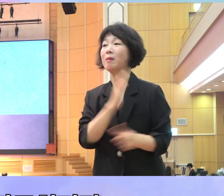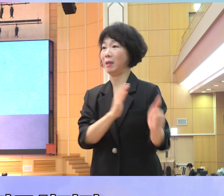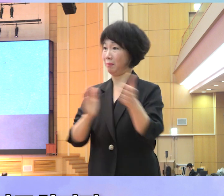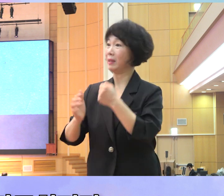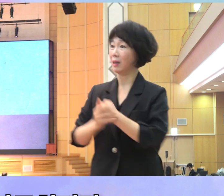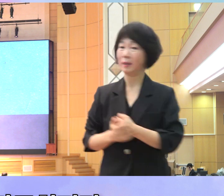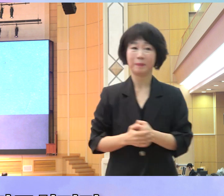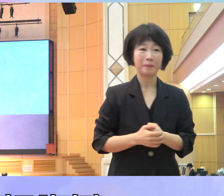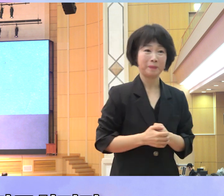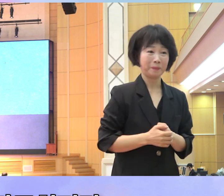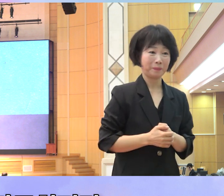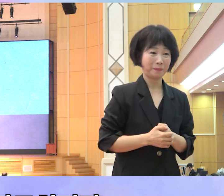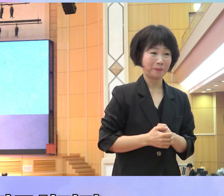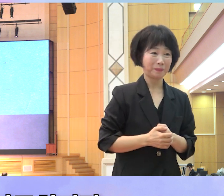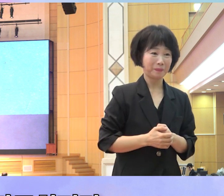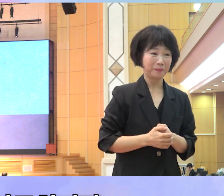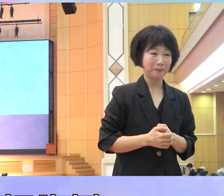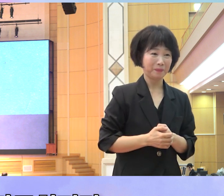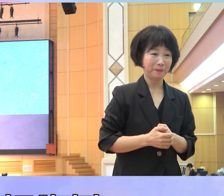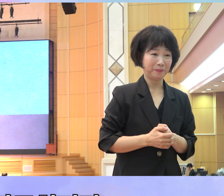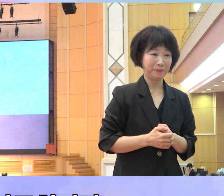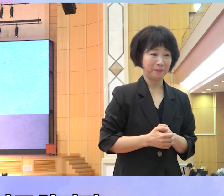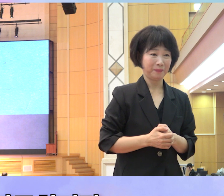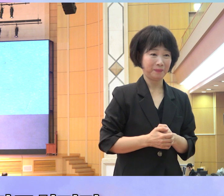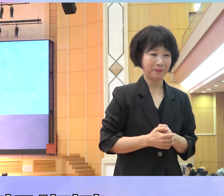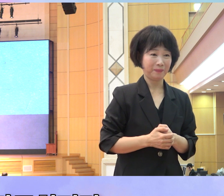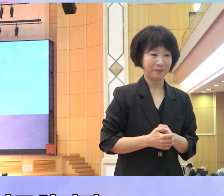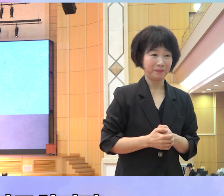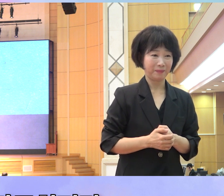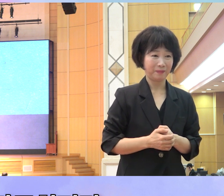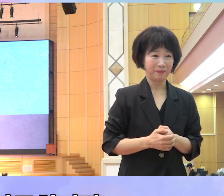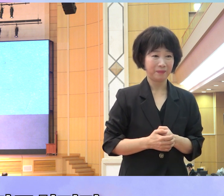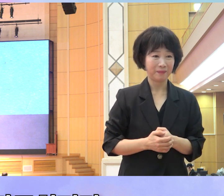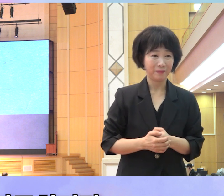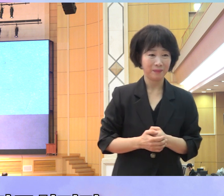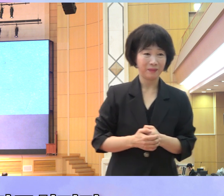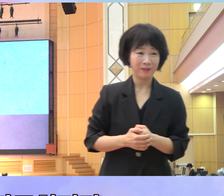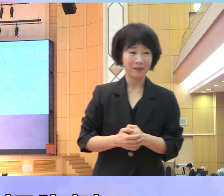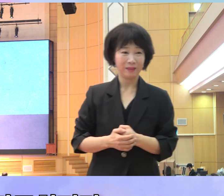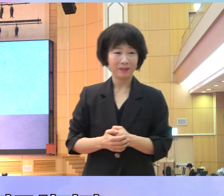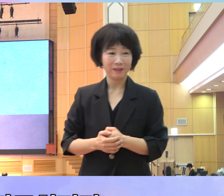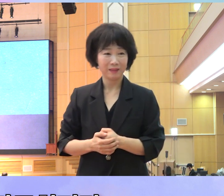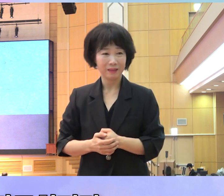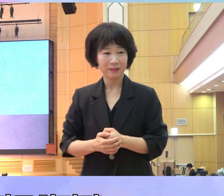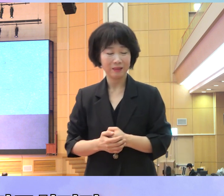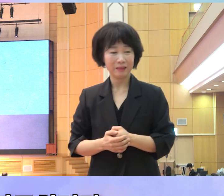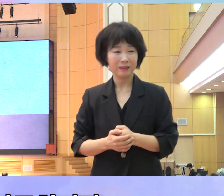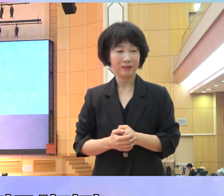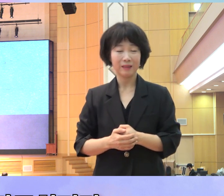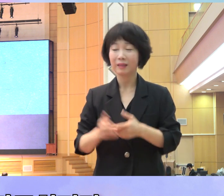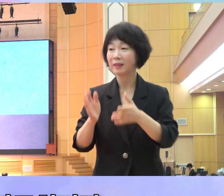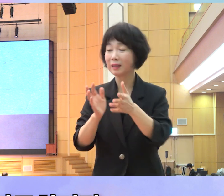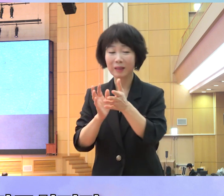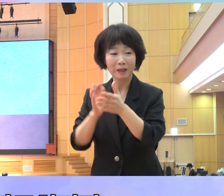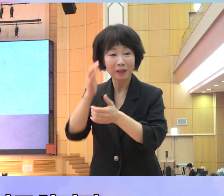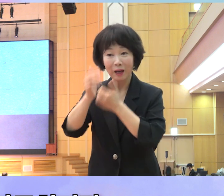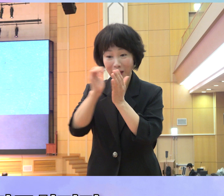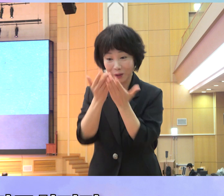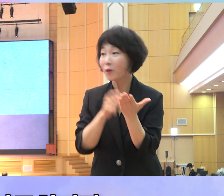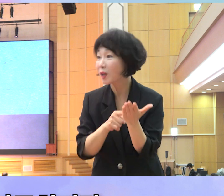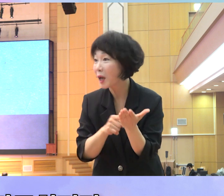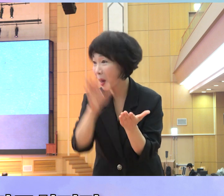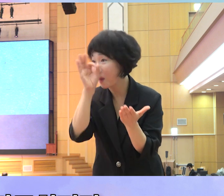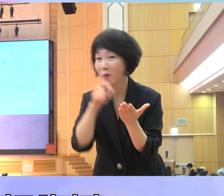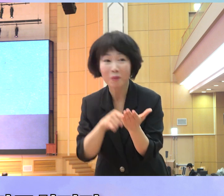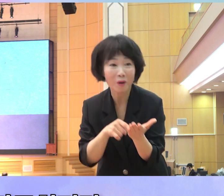명도 없어요. 얼마나 까다로운가. 그렇게 하면 안 돼. 그래서 성경에는 뭐라고